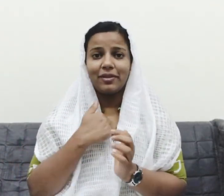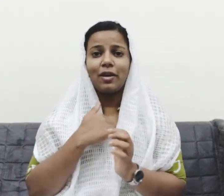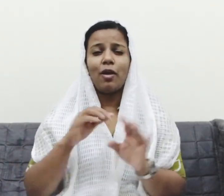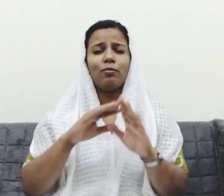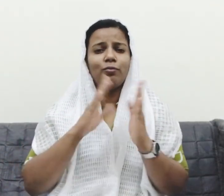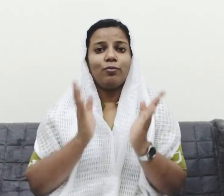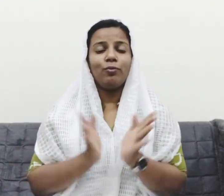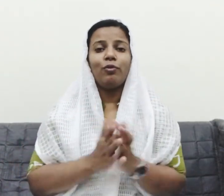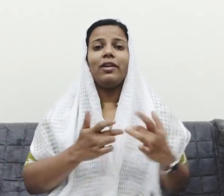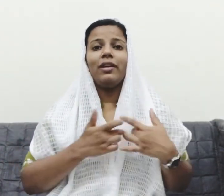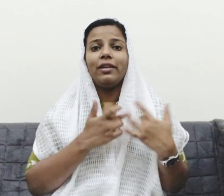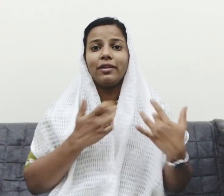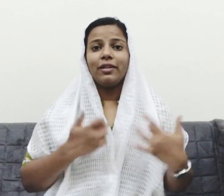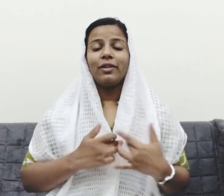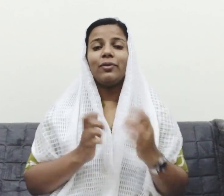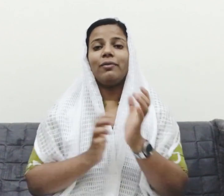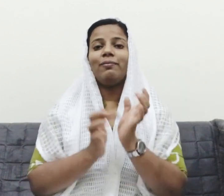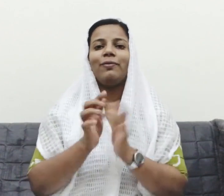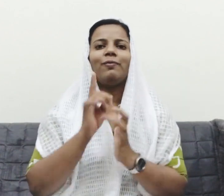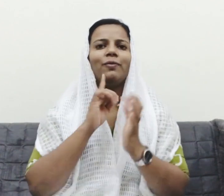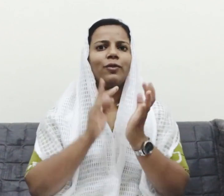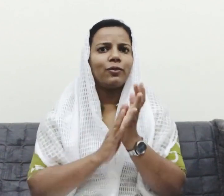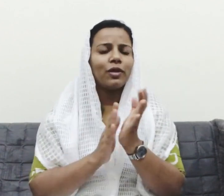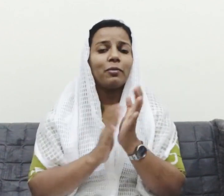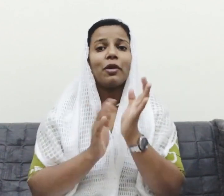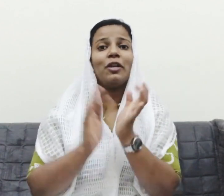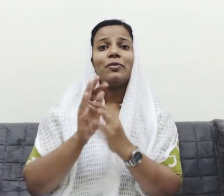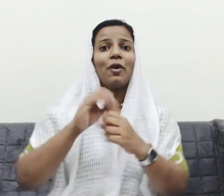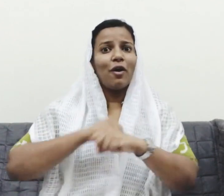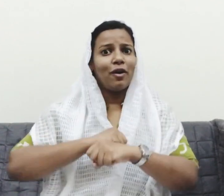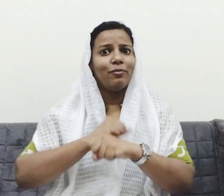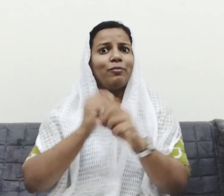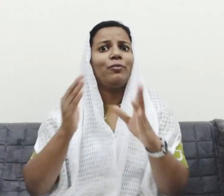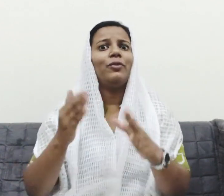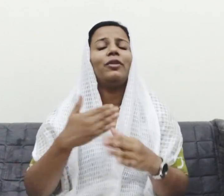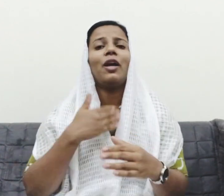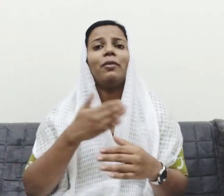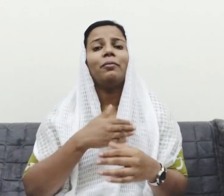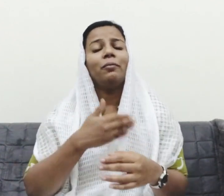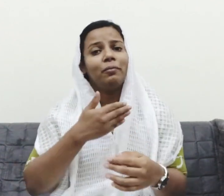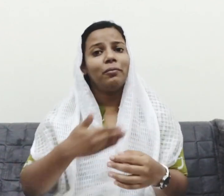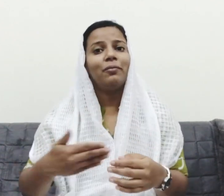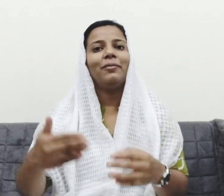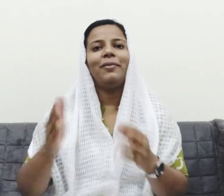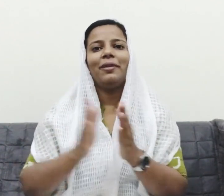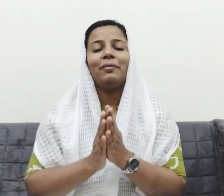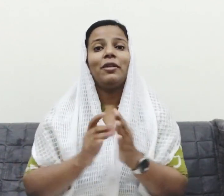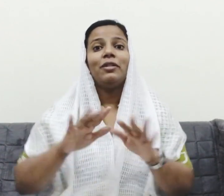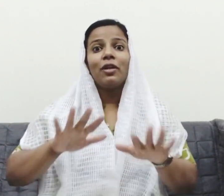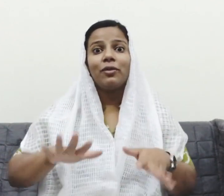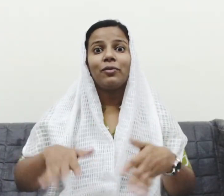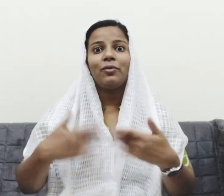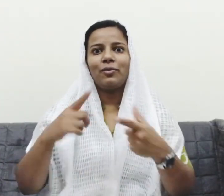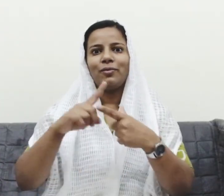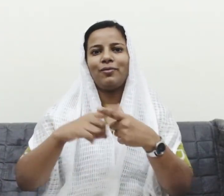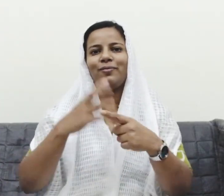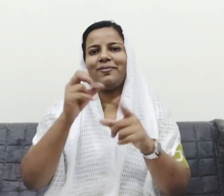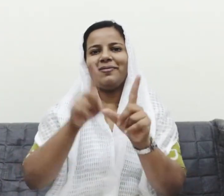ഞാൻ പൂർണ്ണ ഹൃദയത്തോടെ യഹോവയെ സ്തുതിക്കും, നിങ്ങളുടെ അത്ഭുതങ്ങളെ ഒക്കെയും ഞാൻ വർണ്ണിക്കും, ഞാൻ അങ്ങിൽ സന്തോഷിച്ചുല്ലസിക്കും.